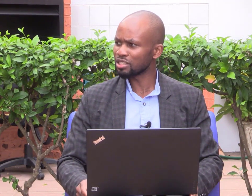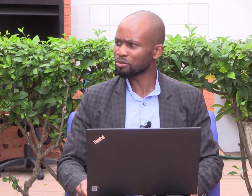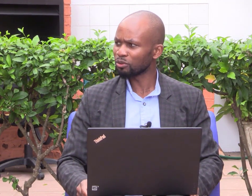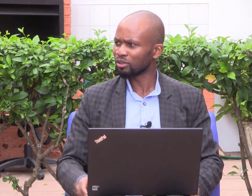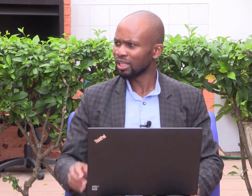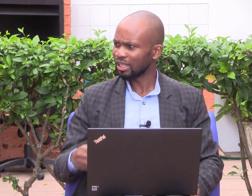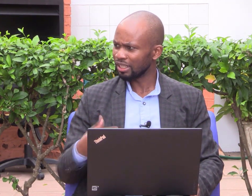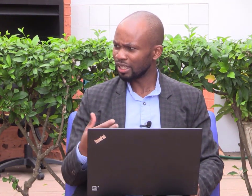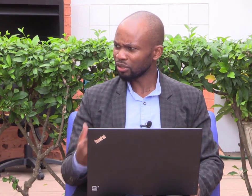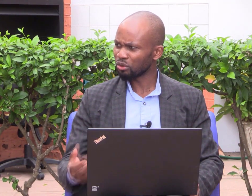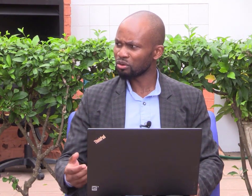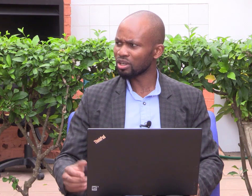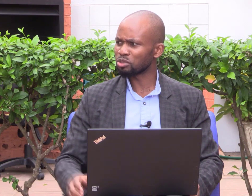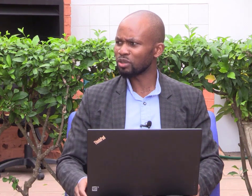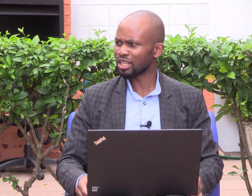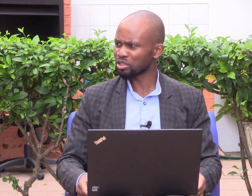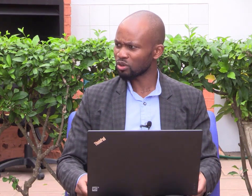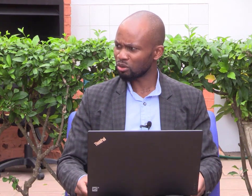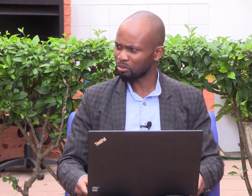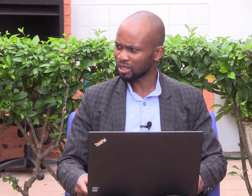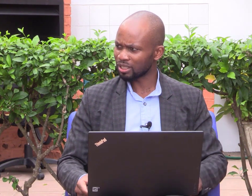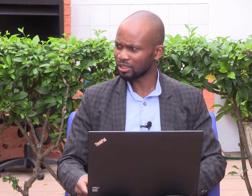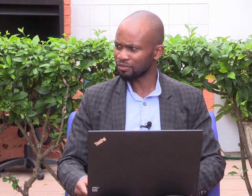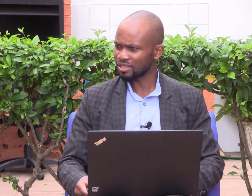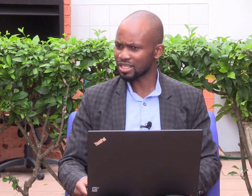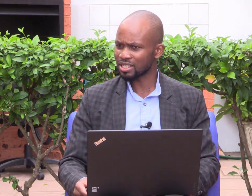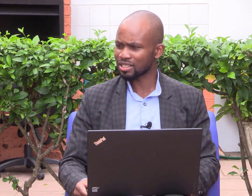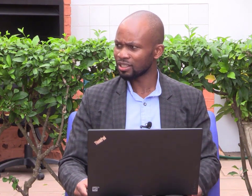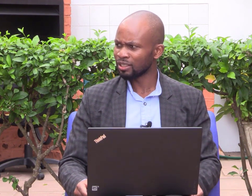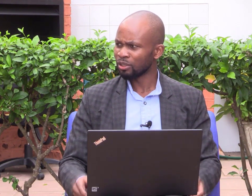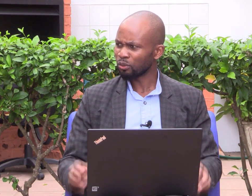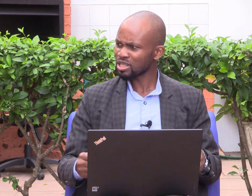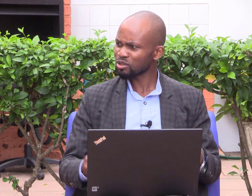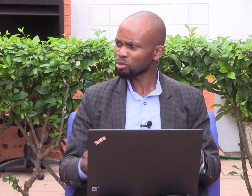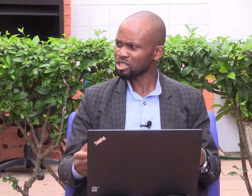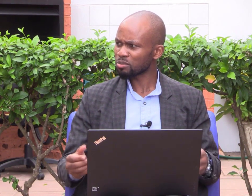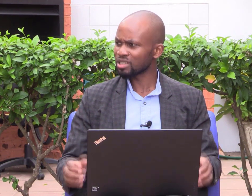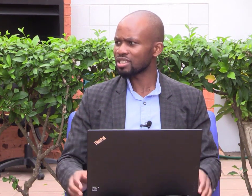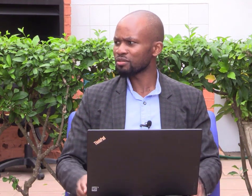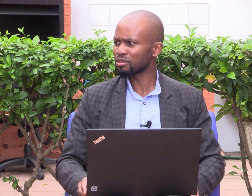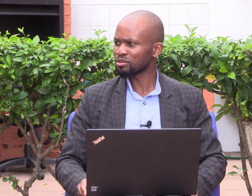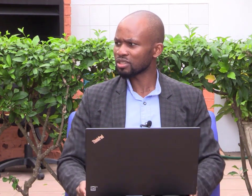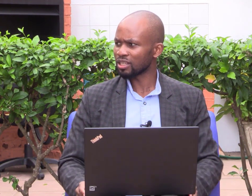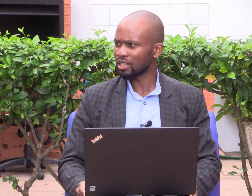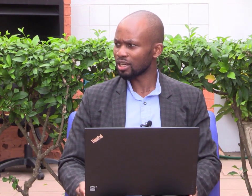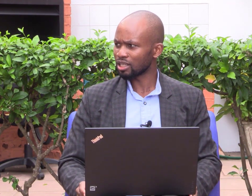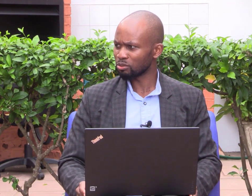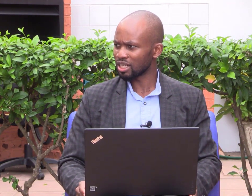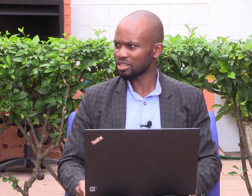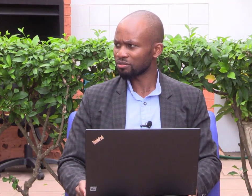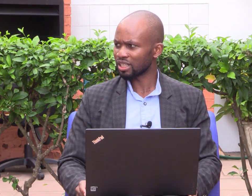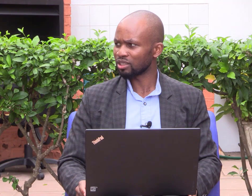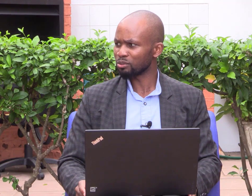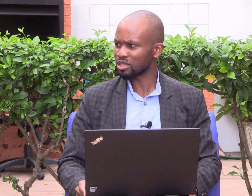associativismo, lidando com as mulheres com alguma deficiência, quais são os principais desafios que as mulheres enfrentam em